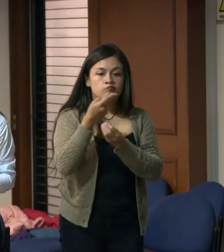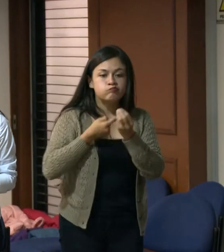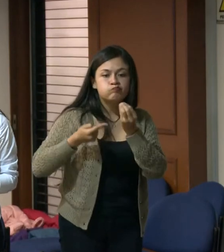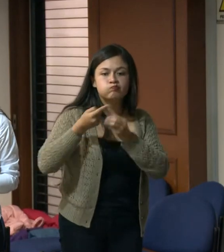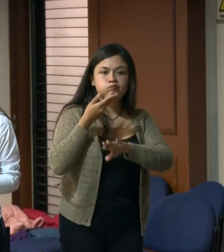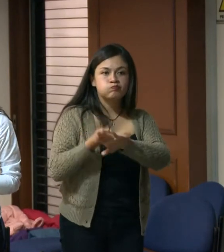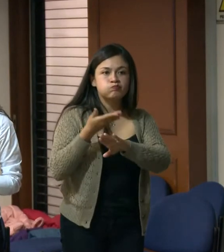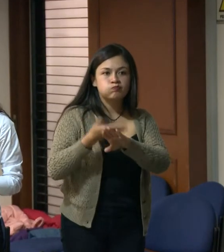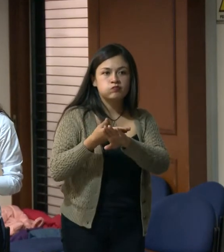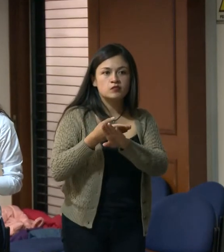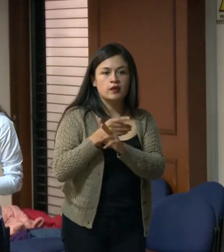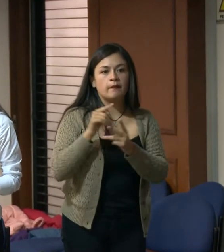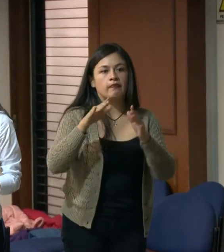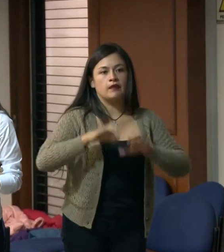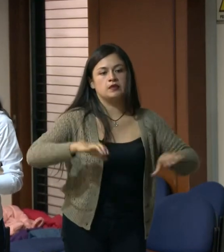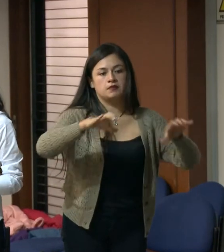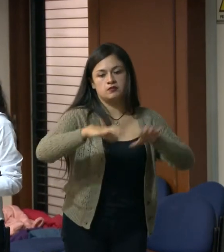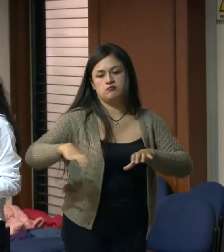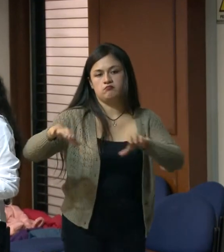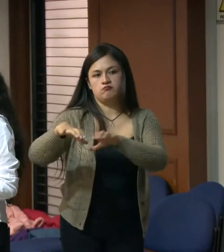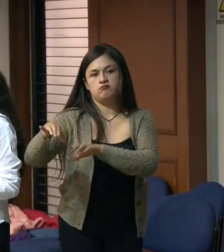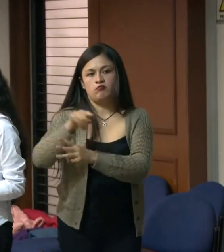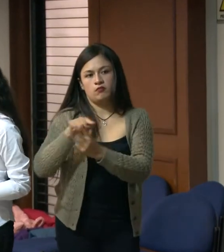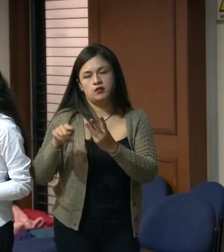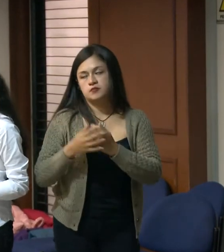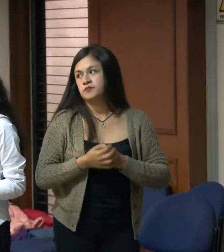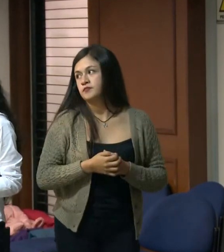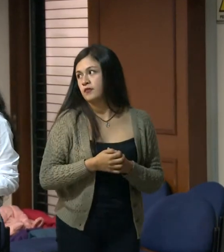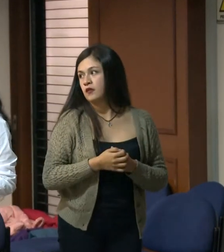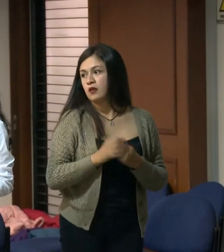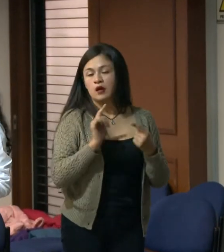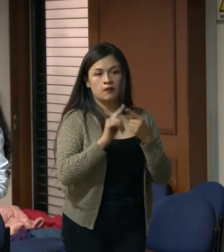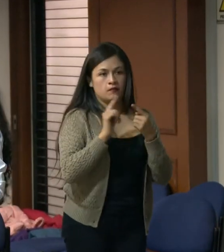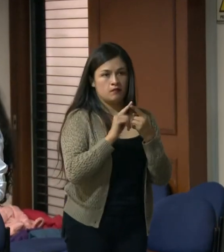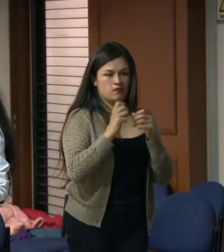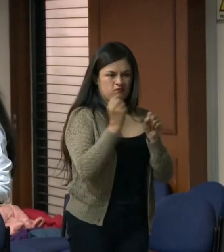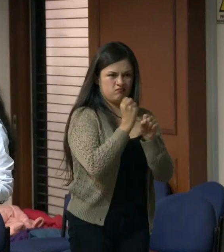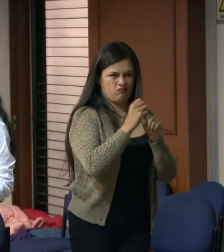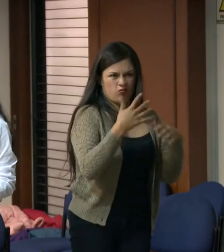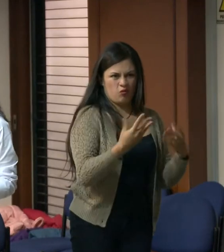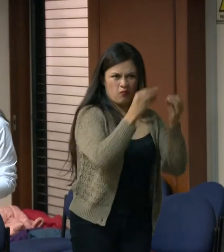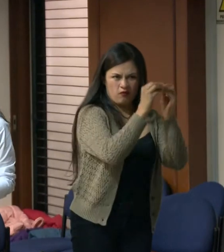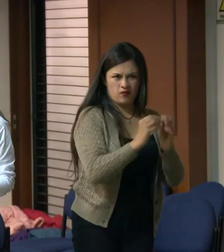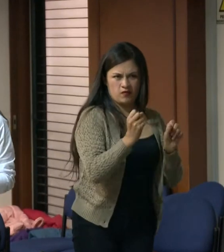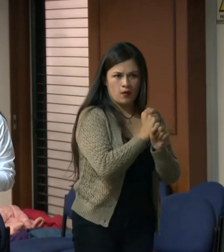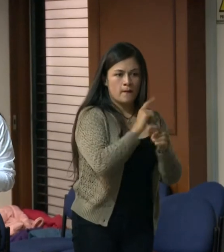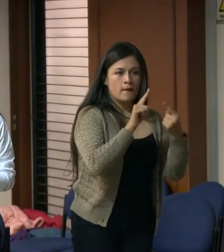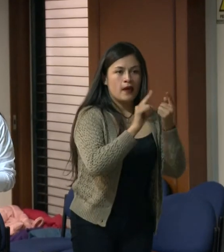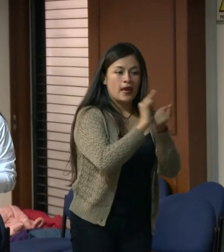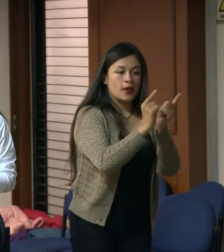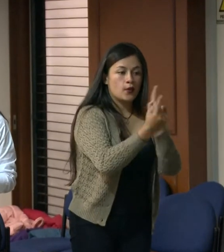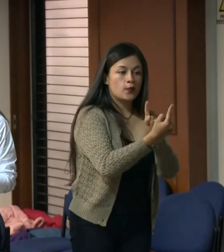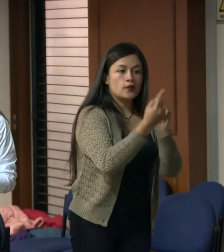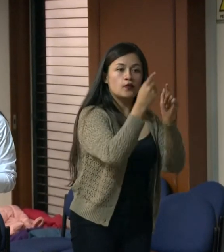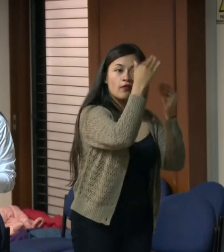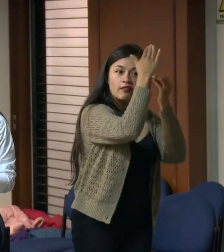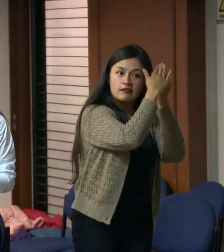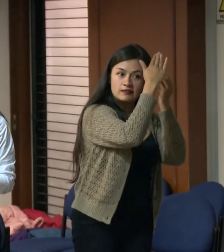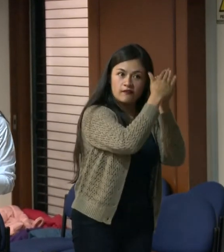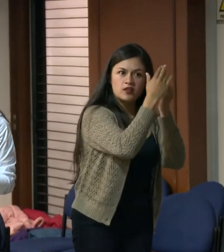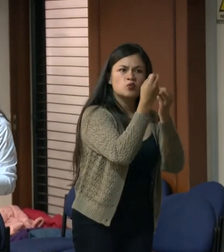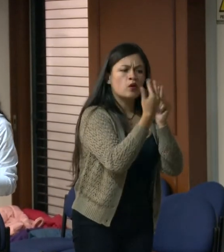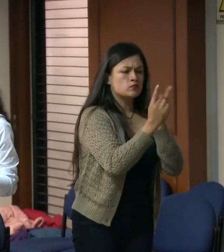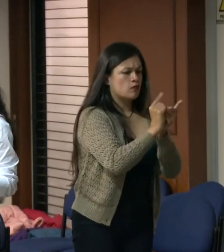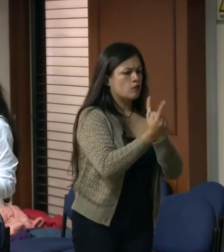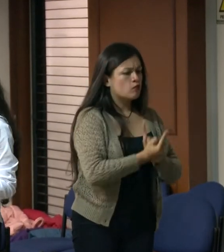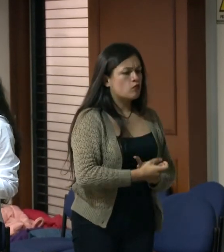tres propuestas por escenarios. El primer eje de trabajo son los encuentros de saberes. Acá se realizaron